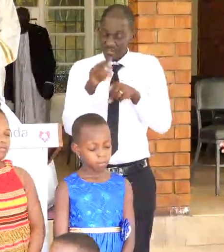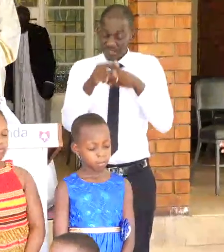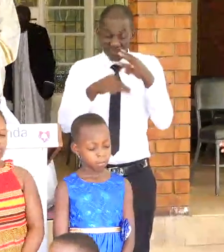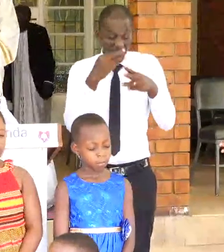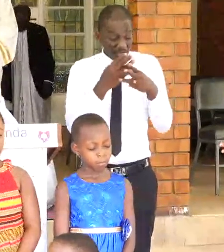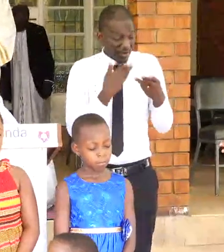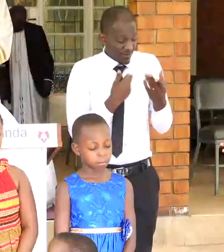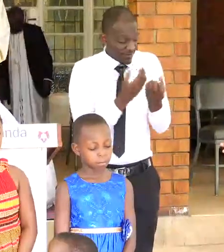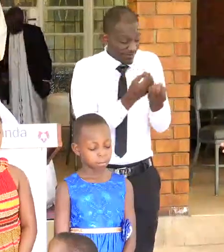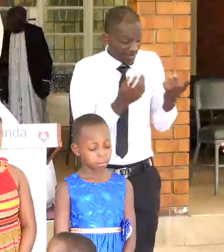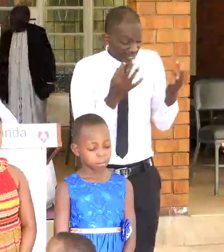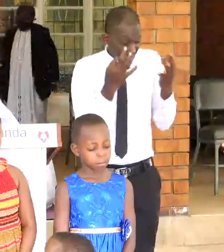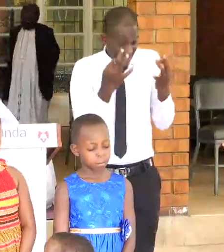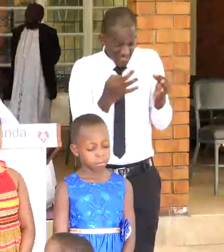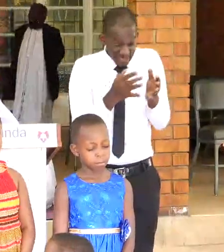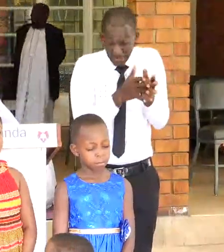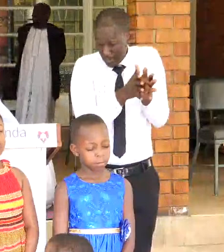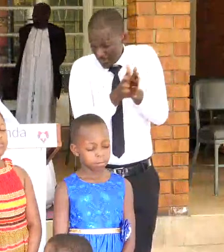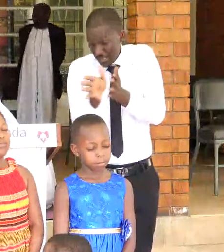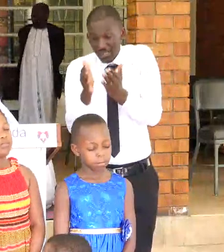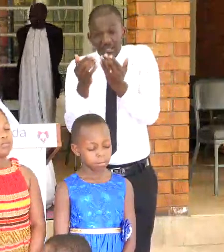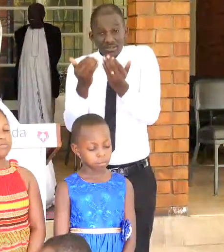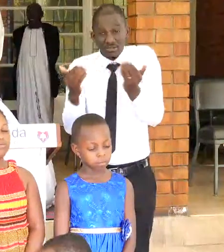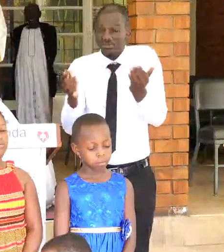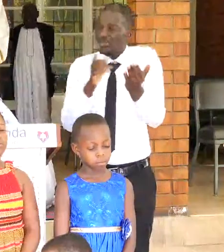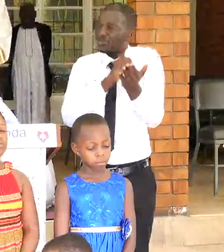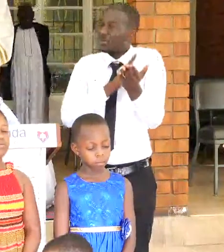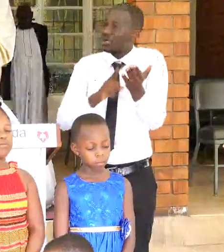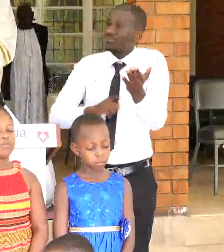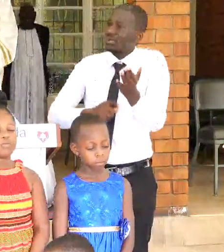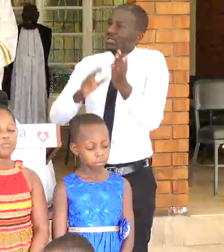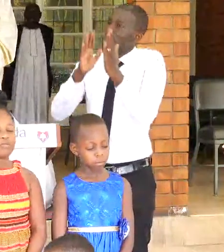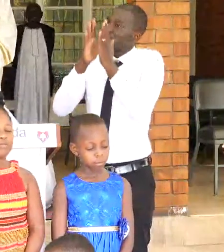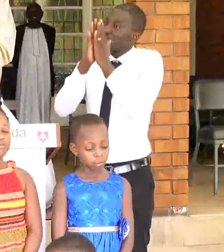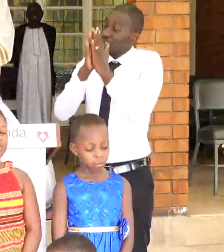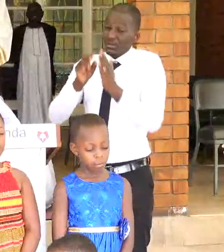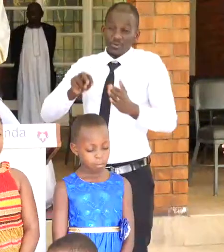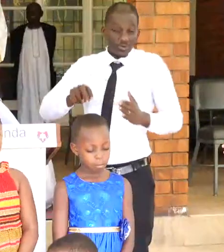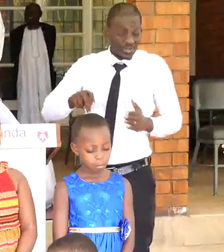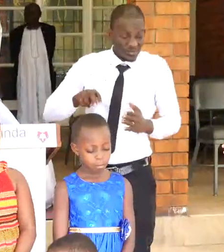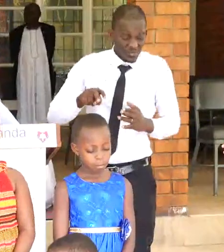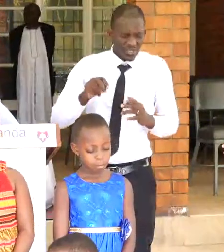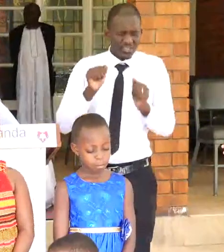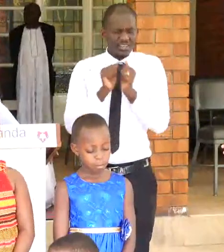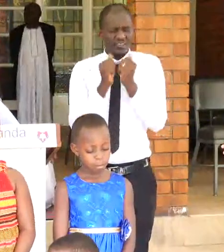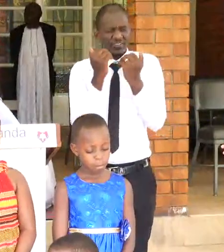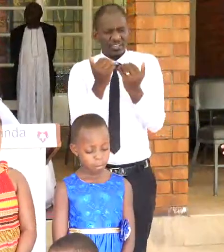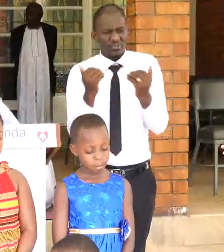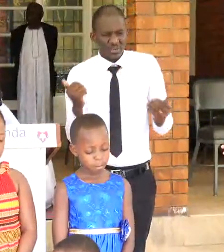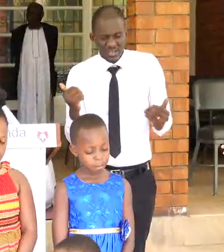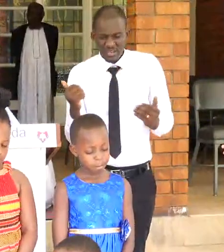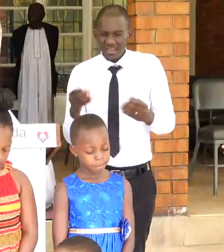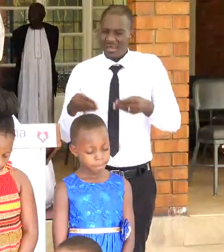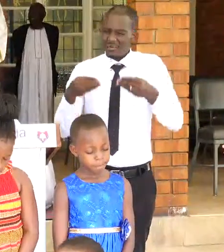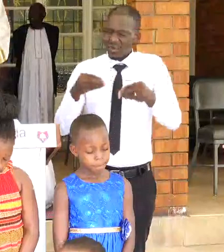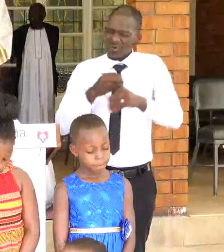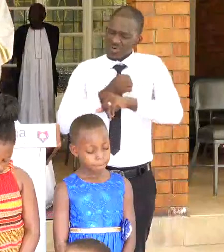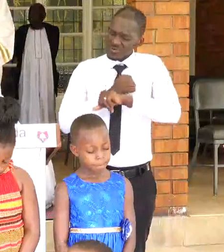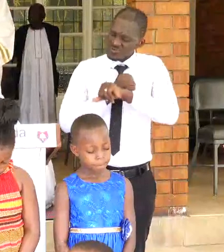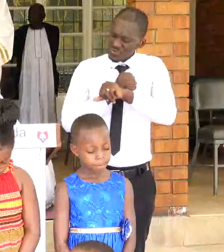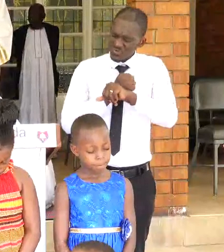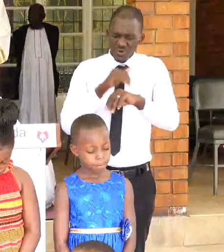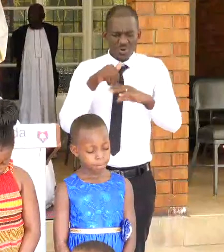ebintu bingi ebyogula abaana baffe. Mukama atambulanga nabo gye batambula, batekeko obukuumi bwo mu